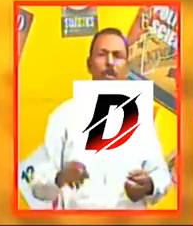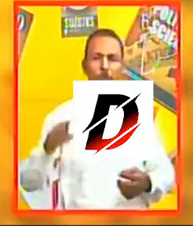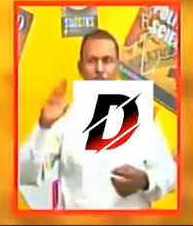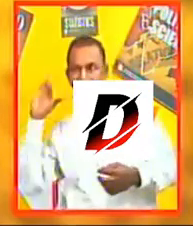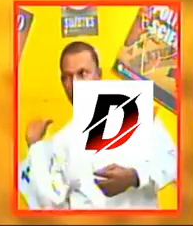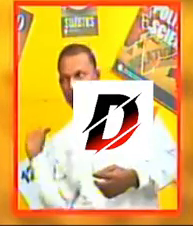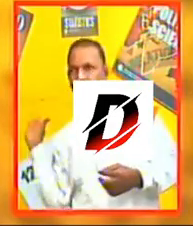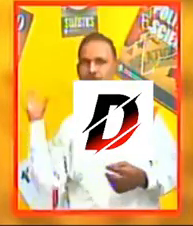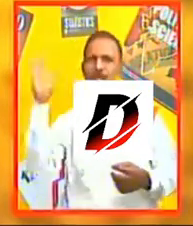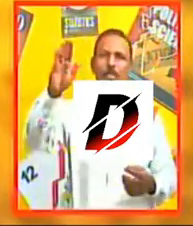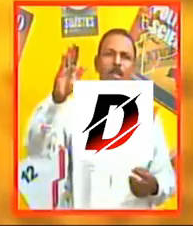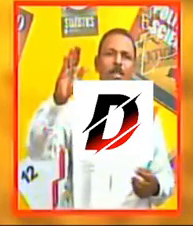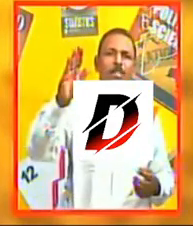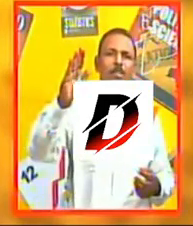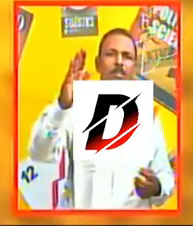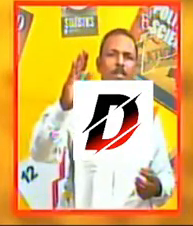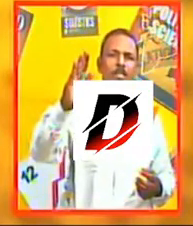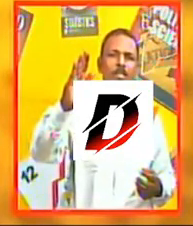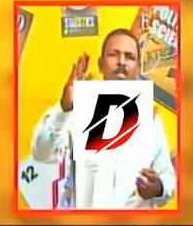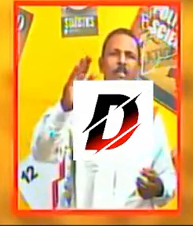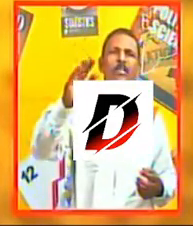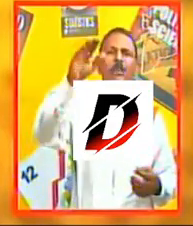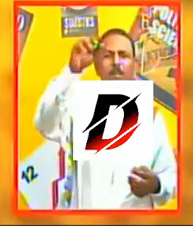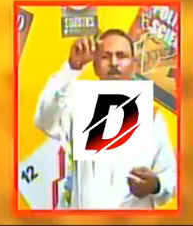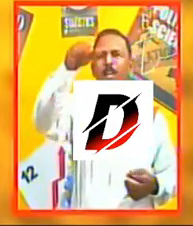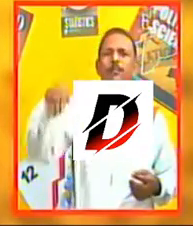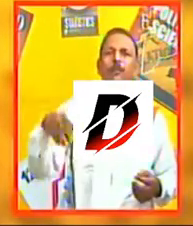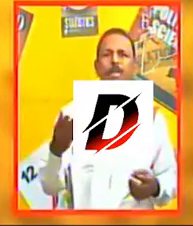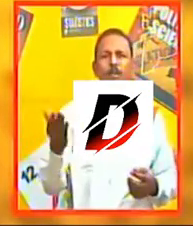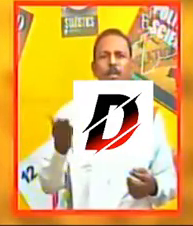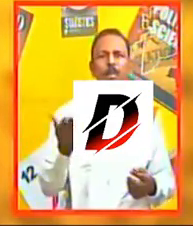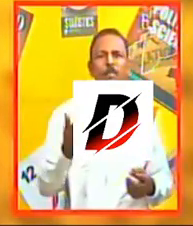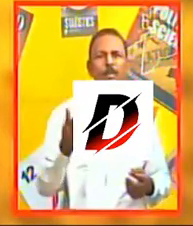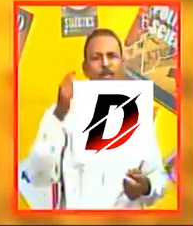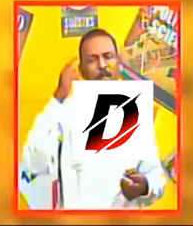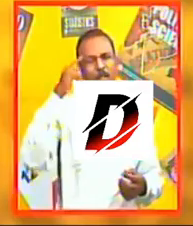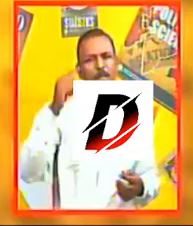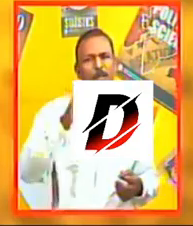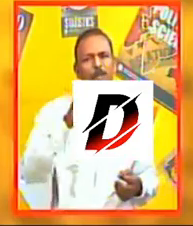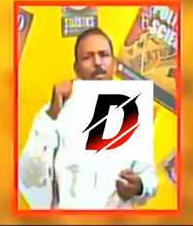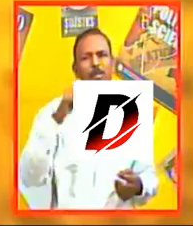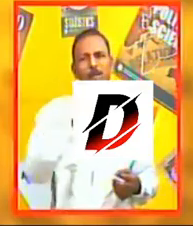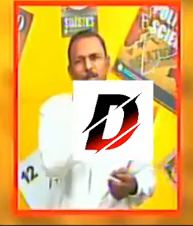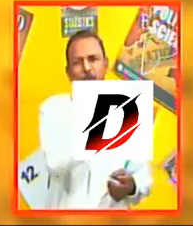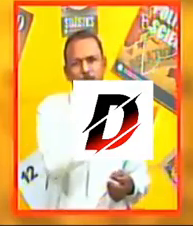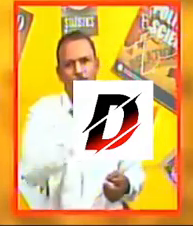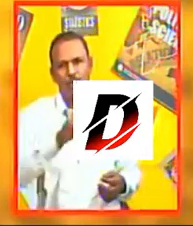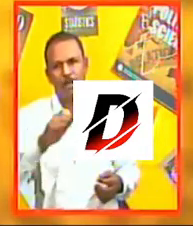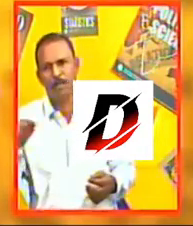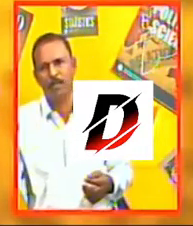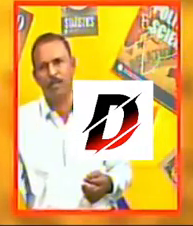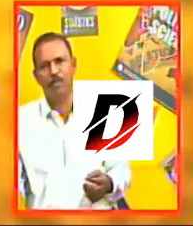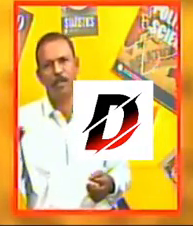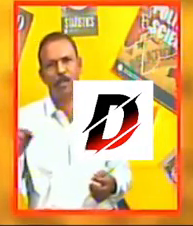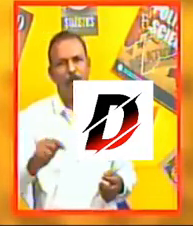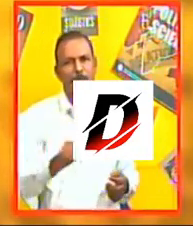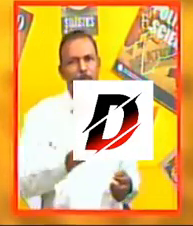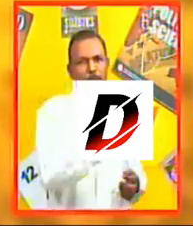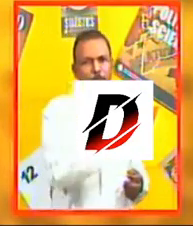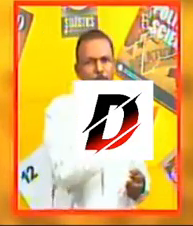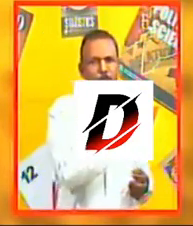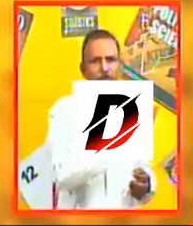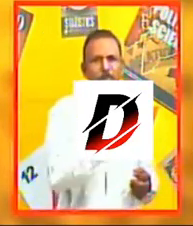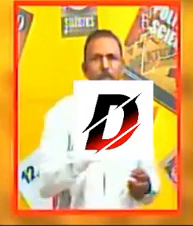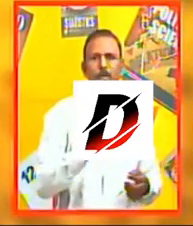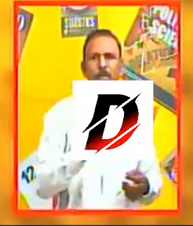1 மார்க் க்வெஸ்சன். நம்ம மேப்பில் குறிக்கணும். இங்கே கோடு போடுங்க பார்ப்போம். குஜராத்திலிருந்து அருணாச்சல் பிரதேசம் வரைக்கும் ஒரு கிடைமட்டமாக ஒரு கோடு